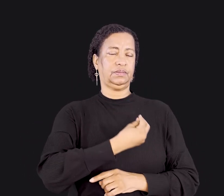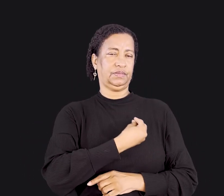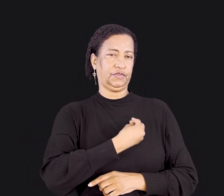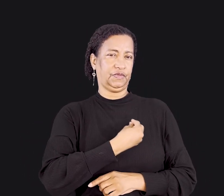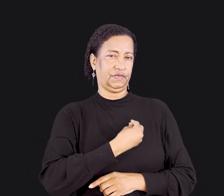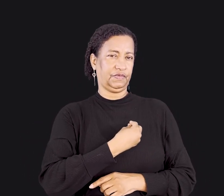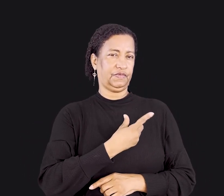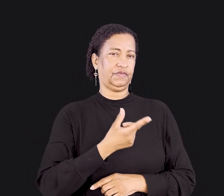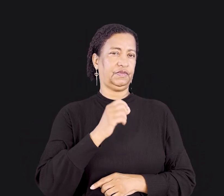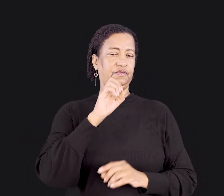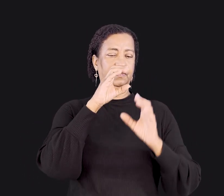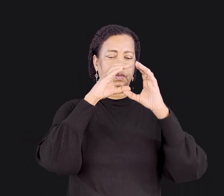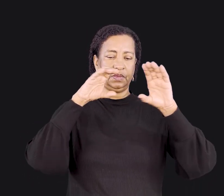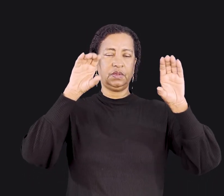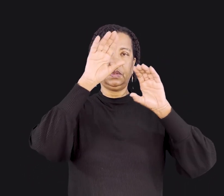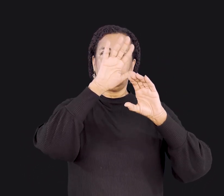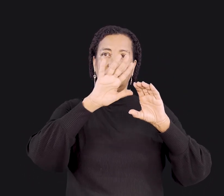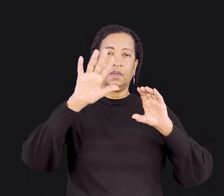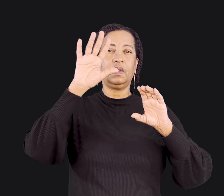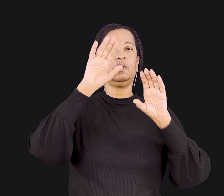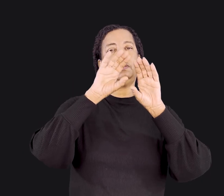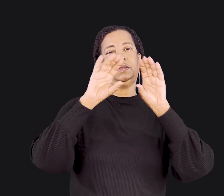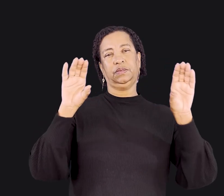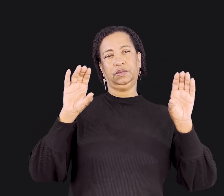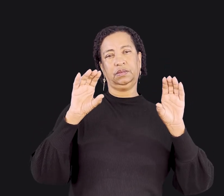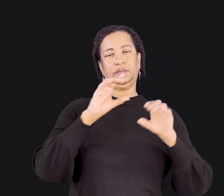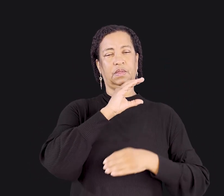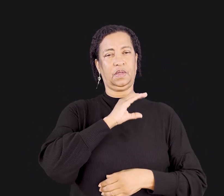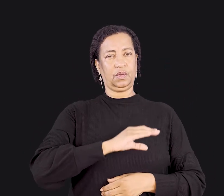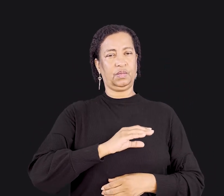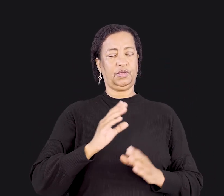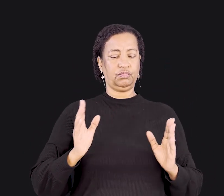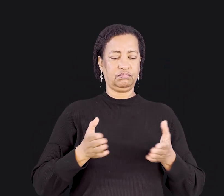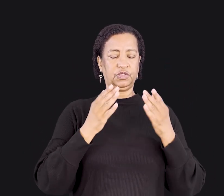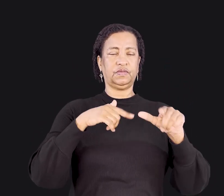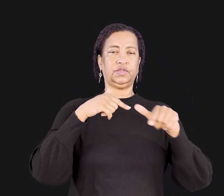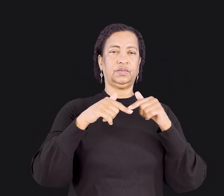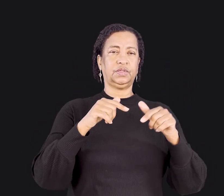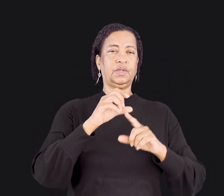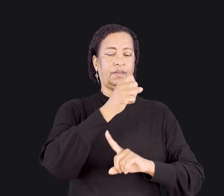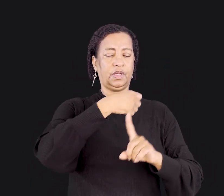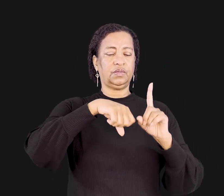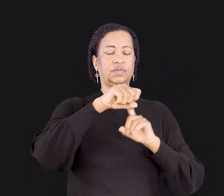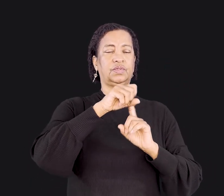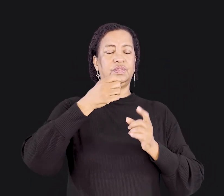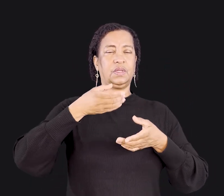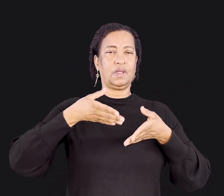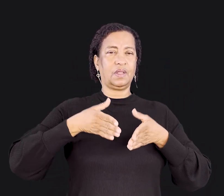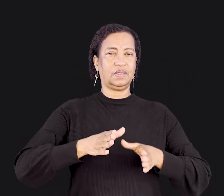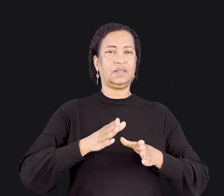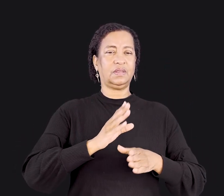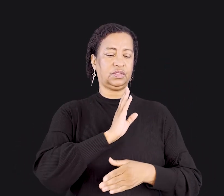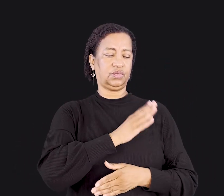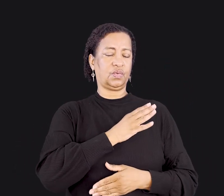viverem na dimensão celestial. A compaixão que motiva as obras sociais não nasce naturalmente dos corações dos